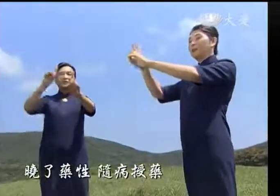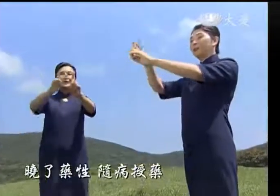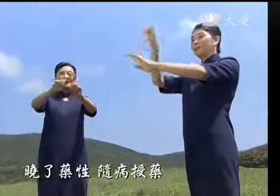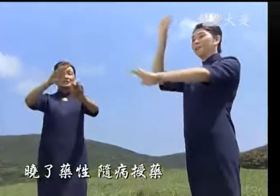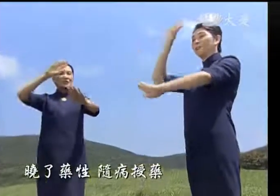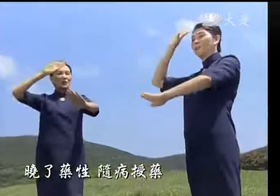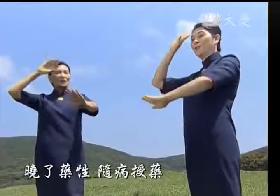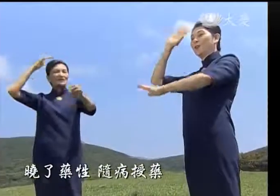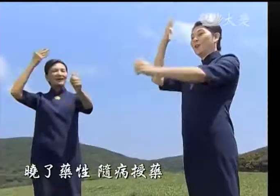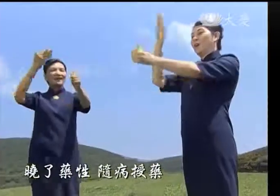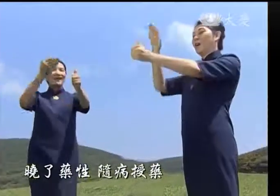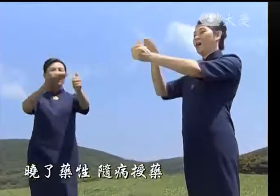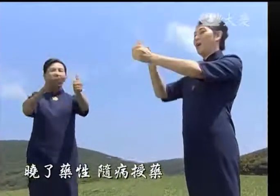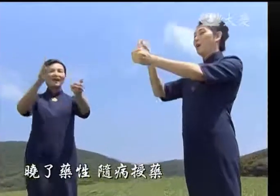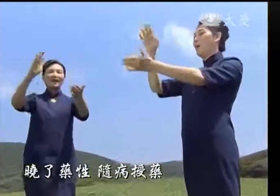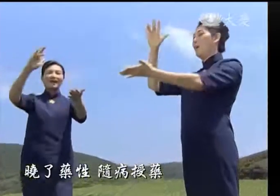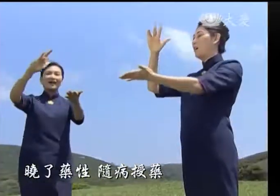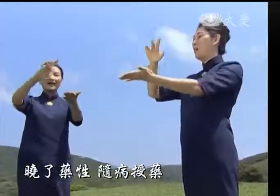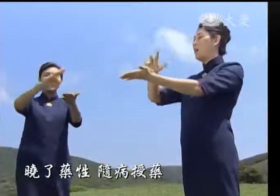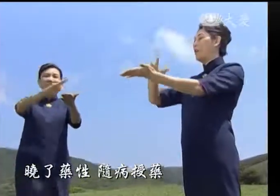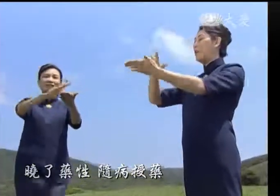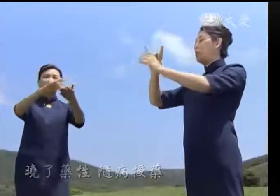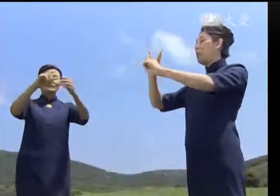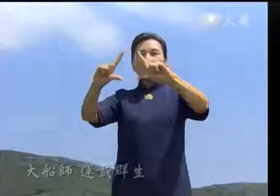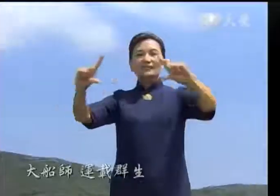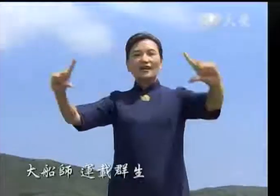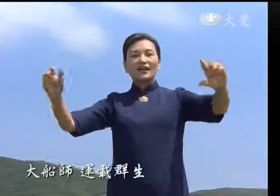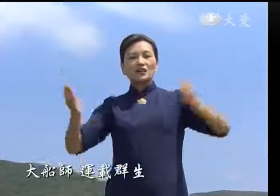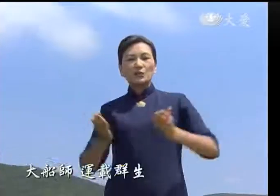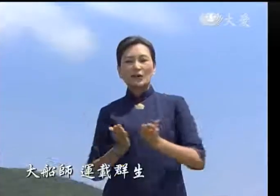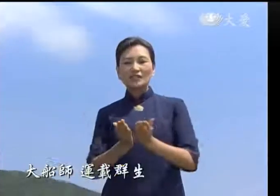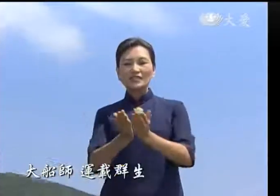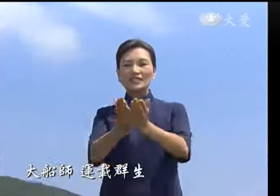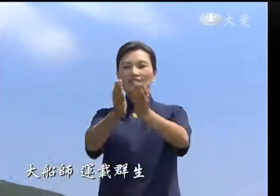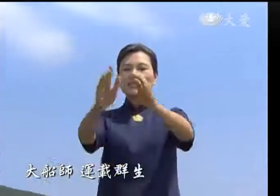随病受药。大